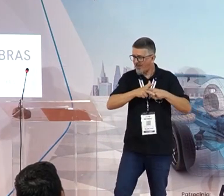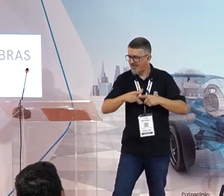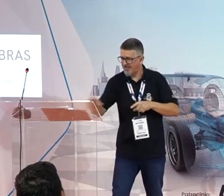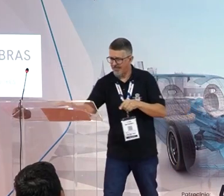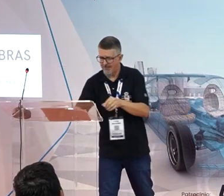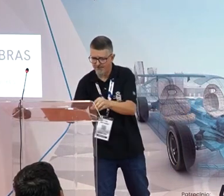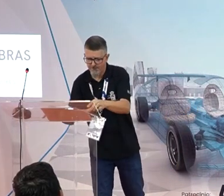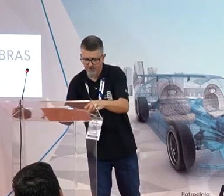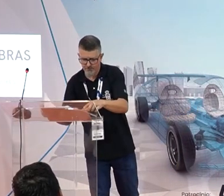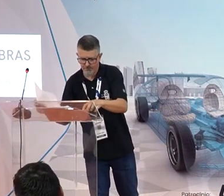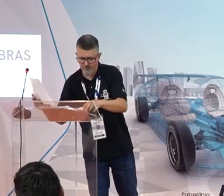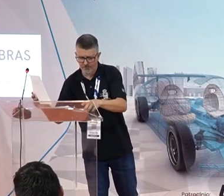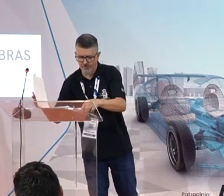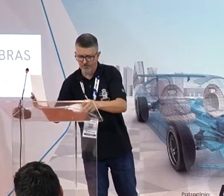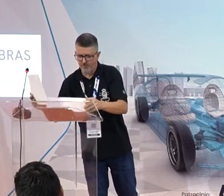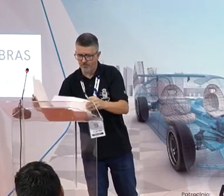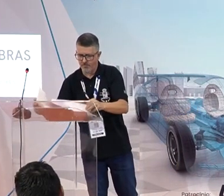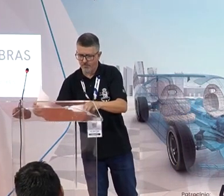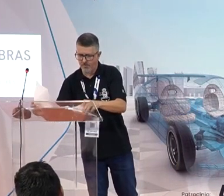porque, geralmente, as oficinas